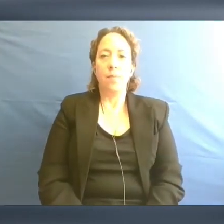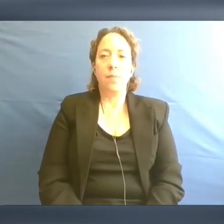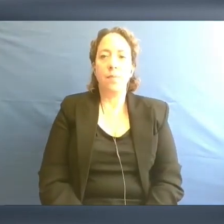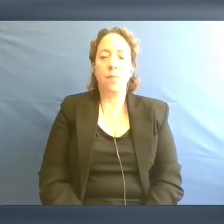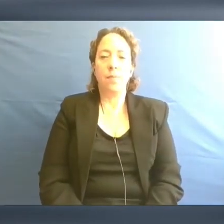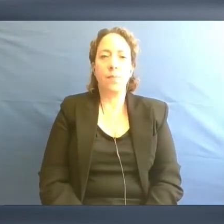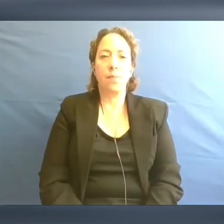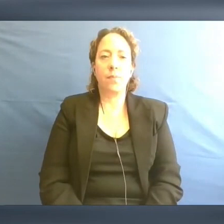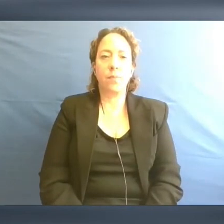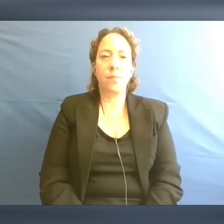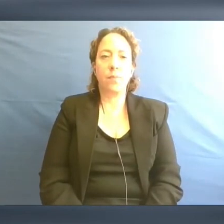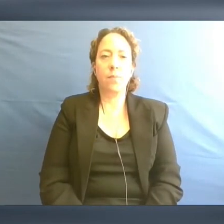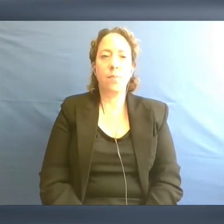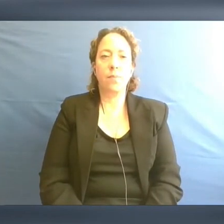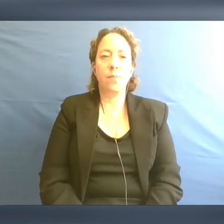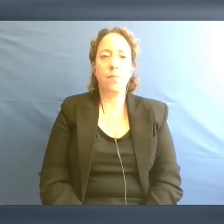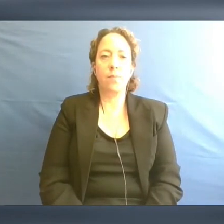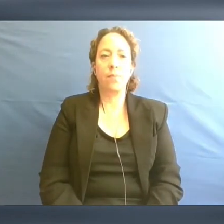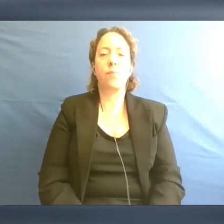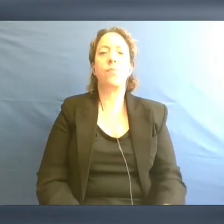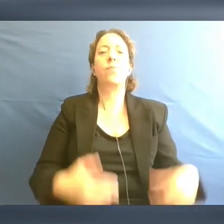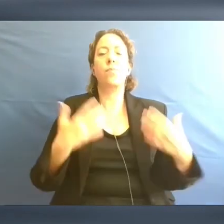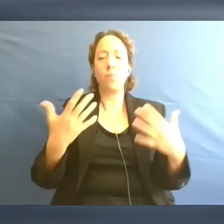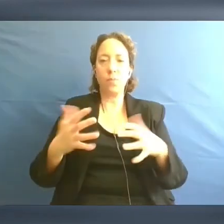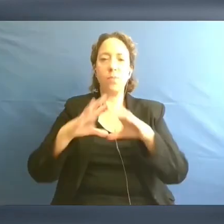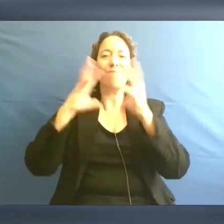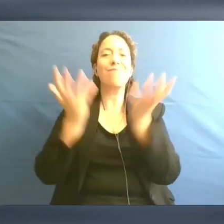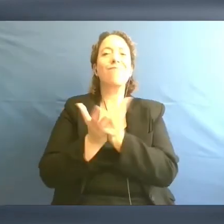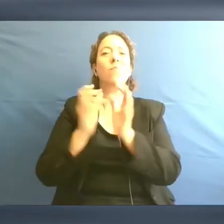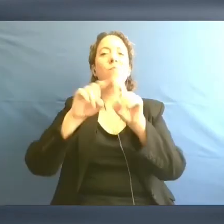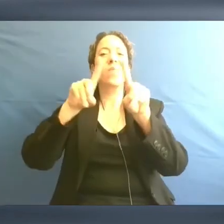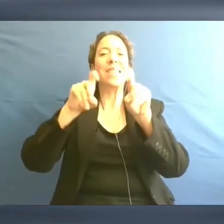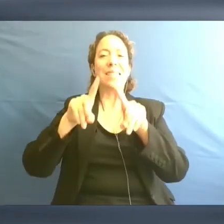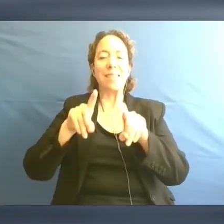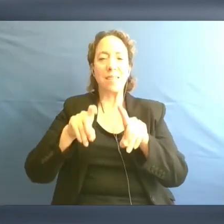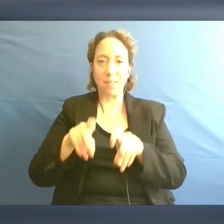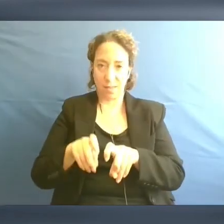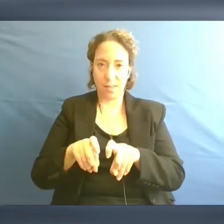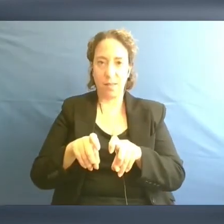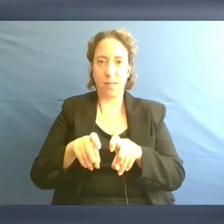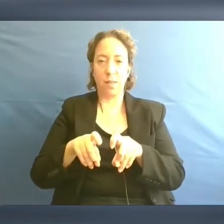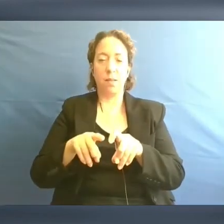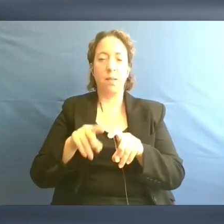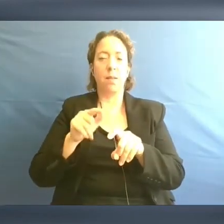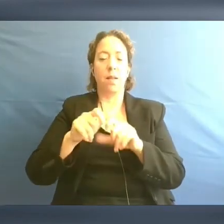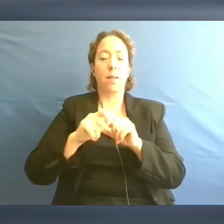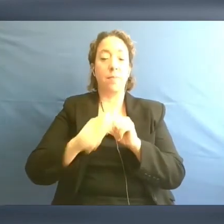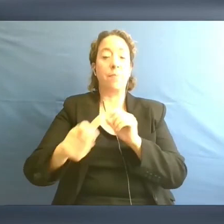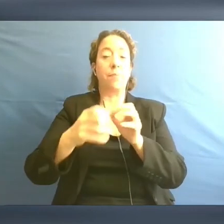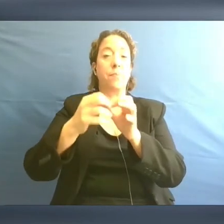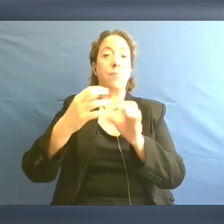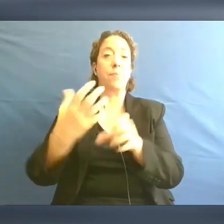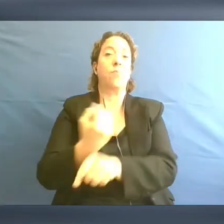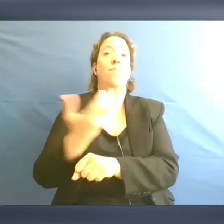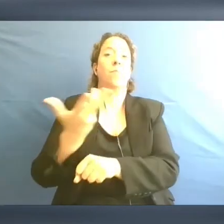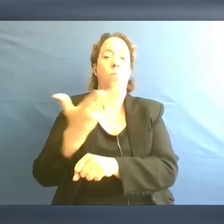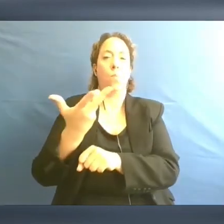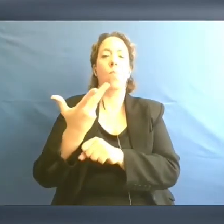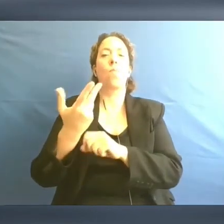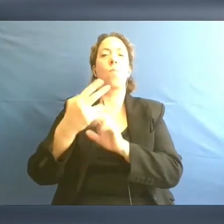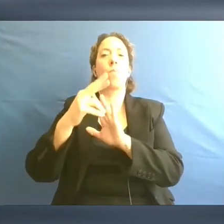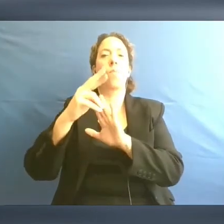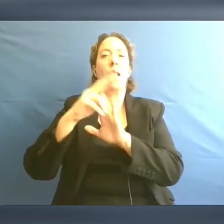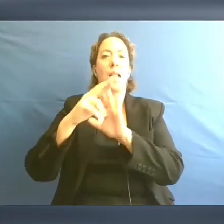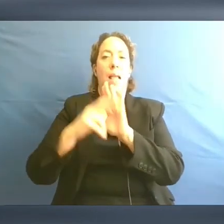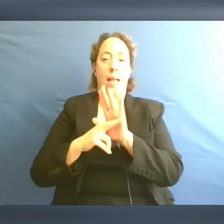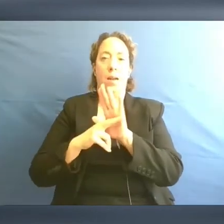Et avec le jeu de test, on obtient quelque chose là aussi de très fort, qui est que les règles sont